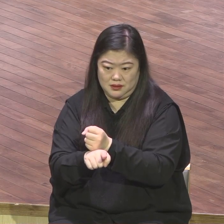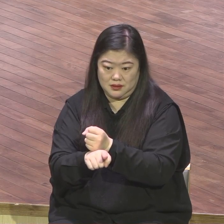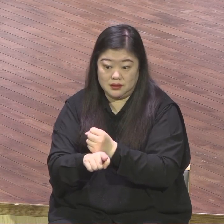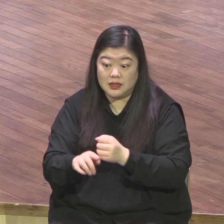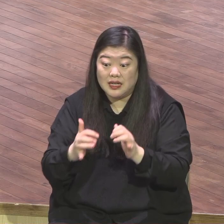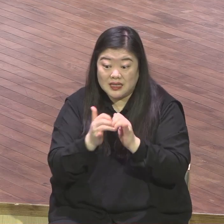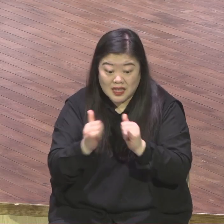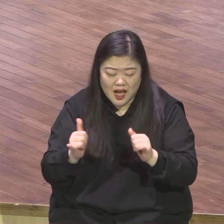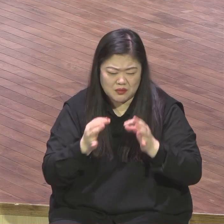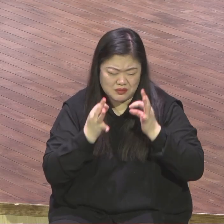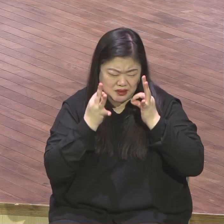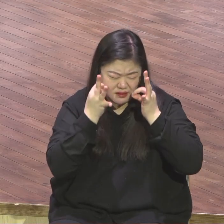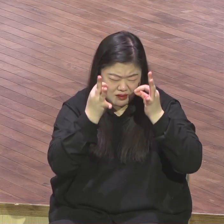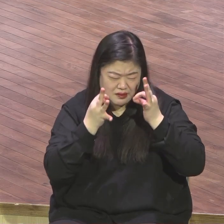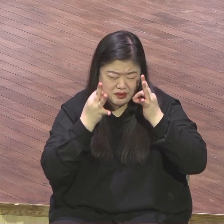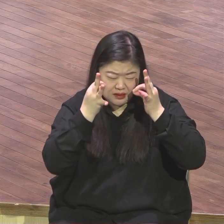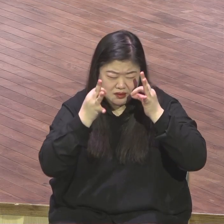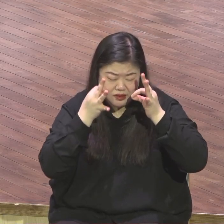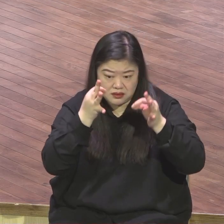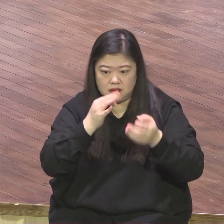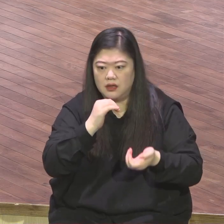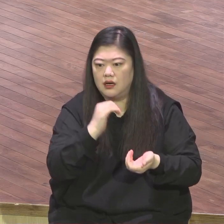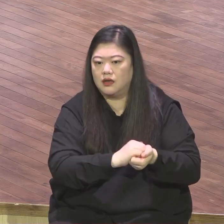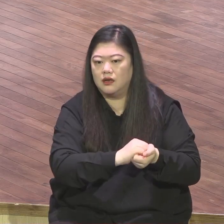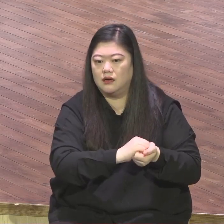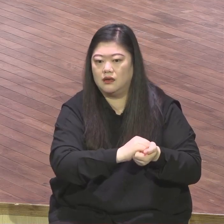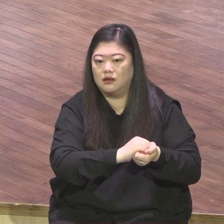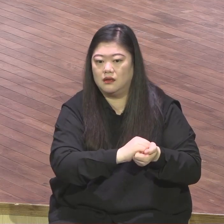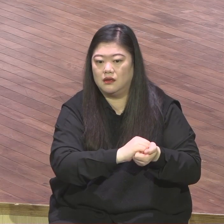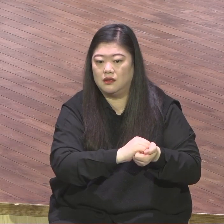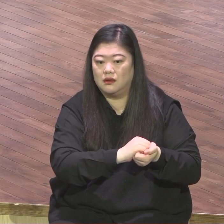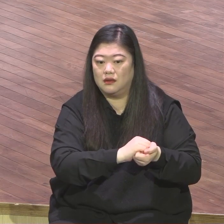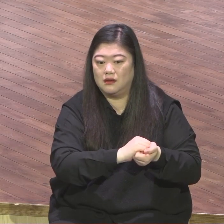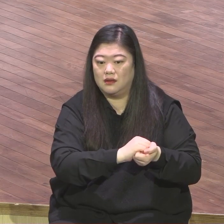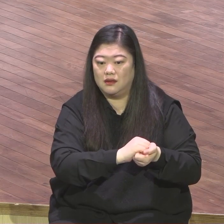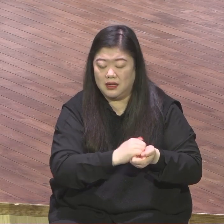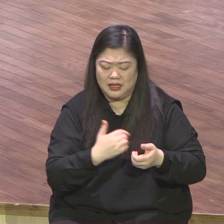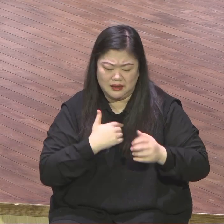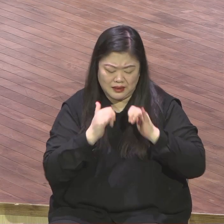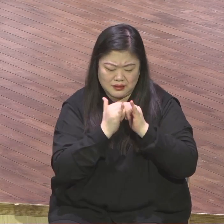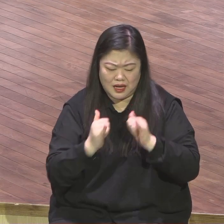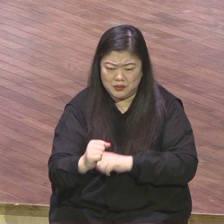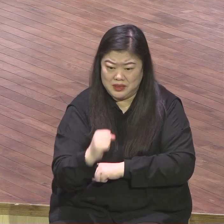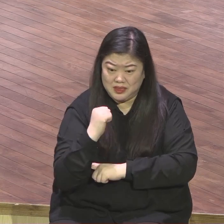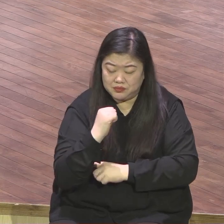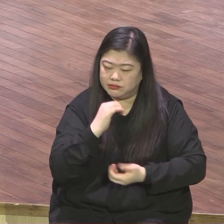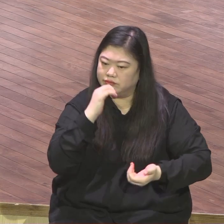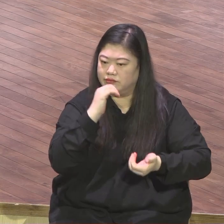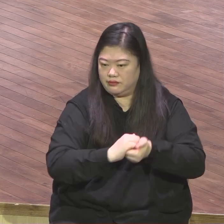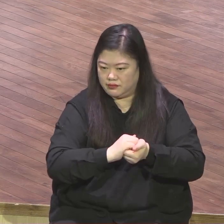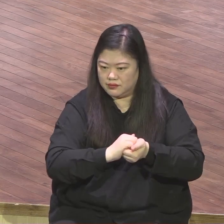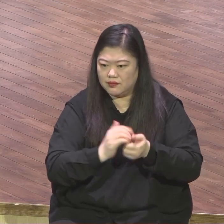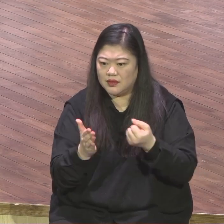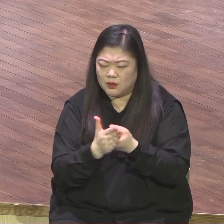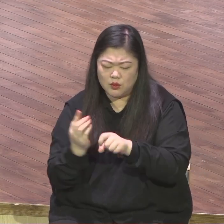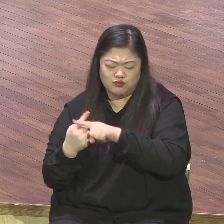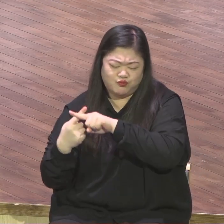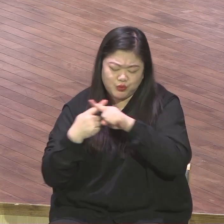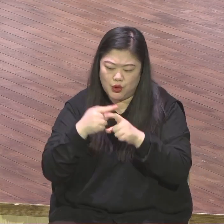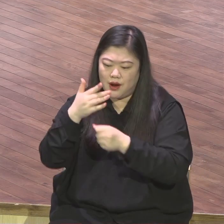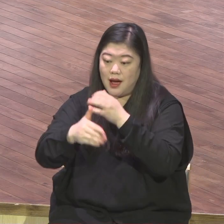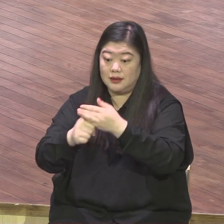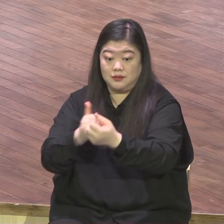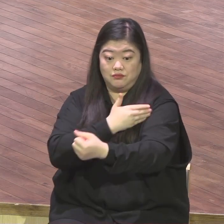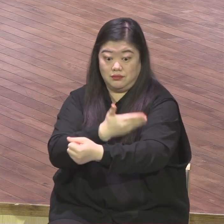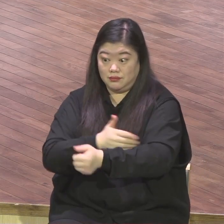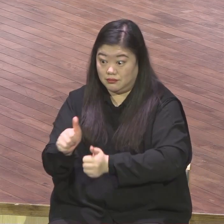못해. 내 능력으로 이 꼬라지밖에 안 돼. 그러니까 이제 나는 안 되니까 하나님의 능력 좀 얻어야 되겠다.